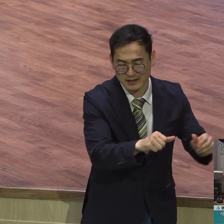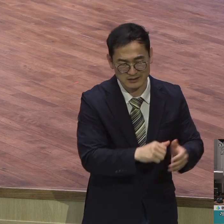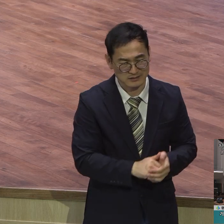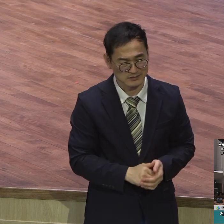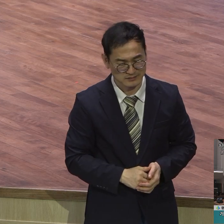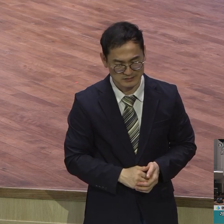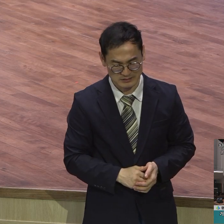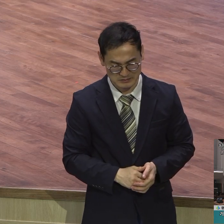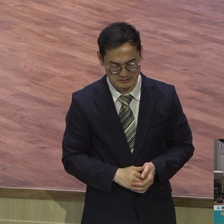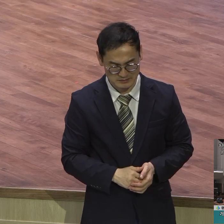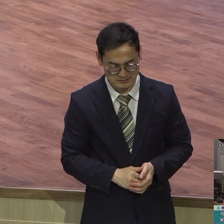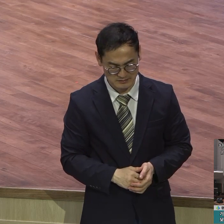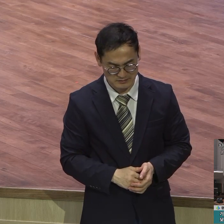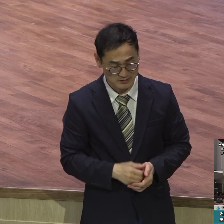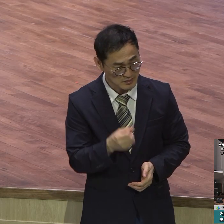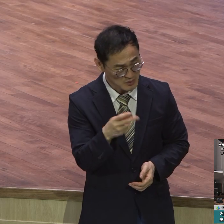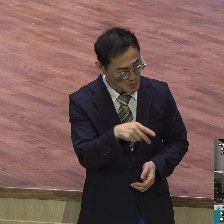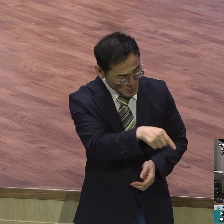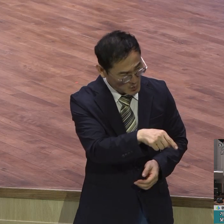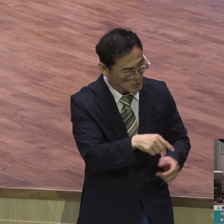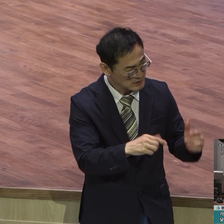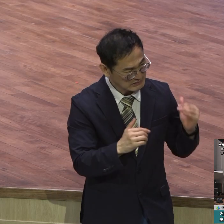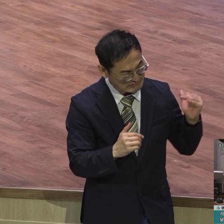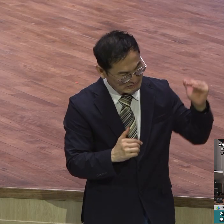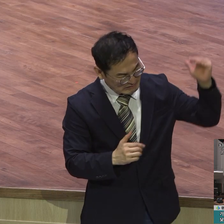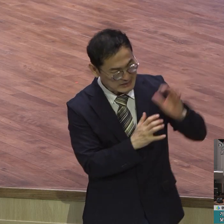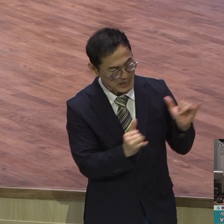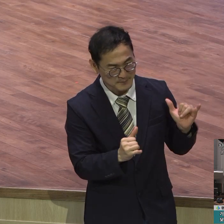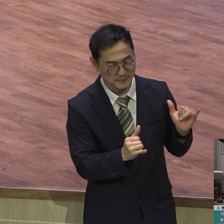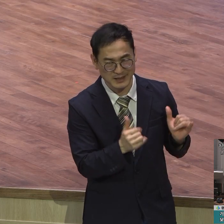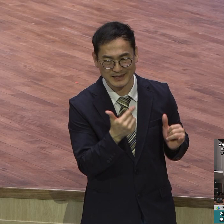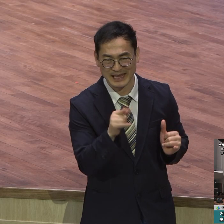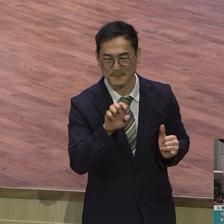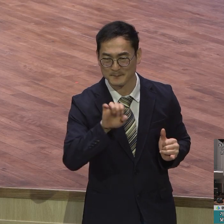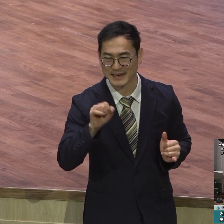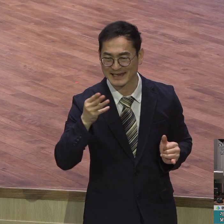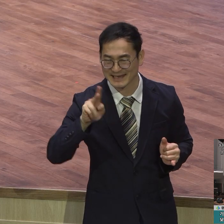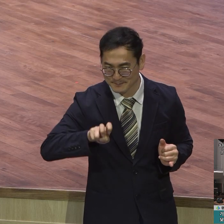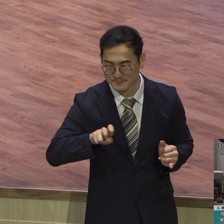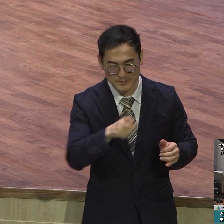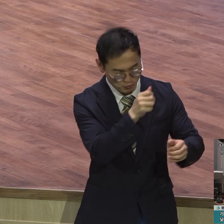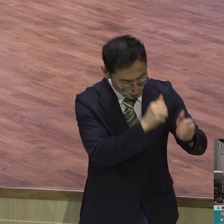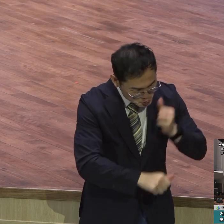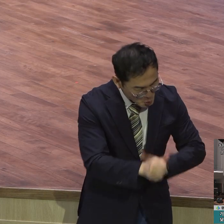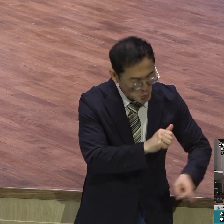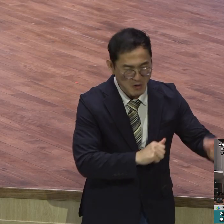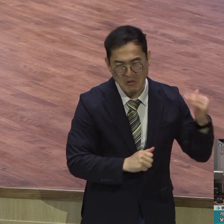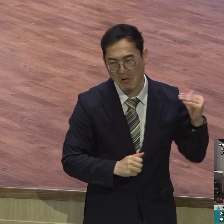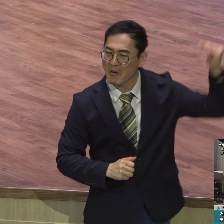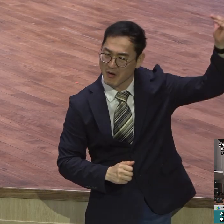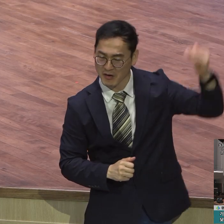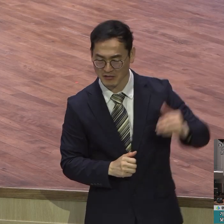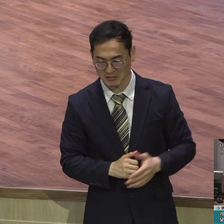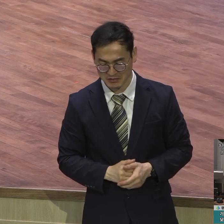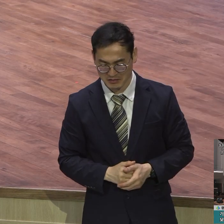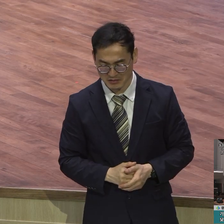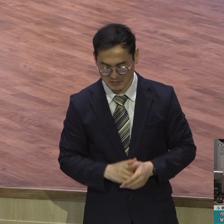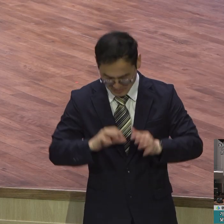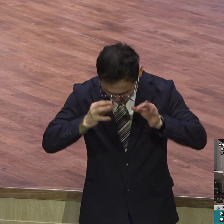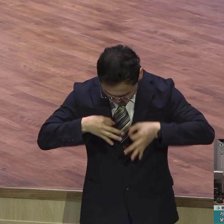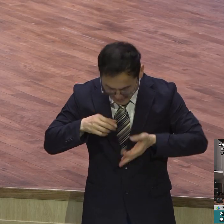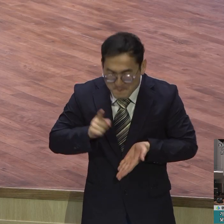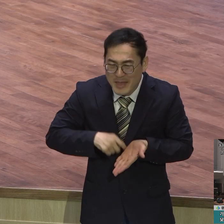백성은 신장이 장대한 자들이며 거기서 내필 무손의 안학자수네 거인들을 보았나니 우리는 스스로 보기에도